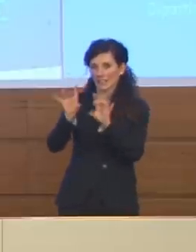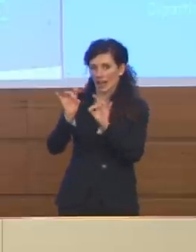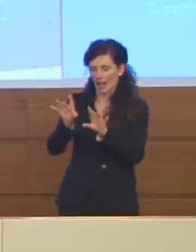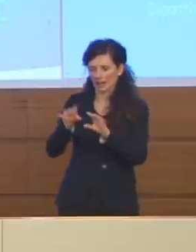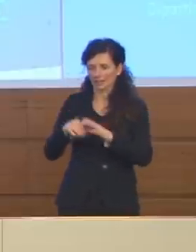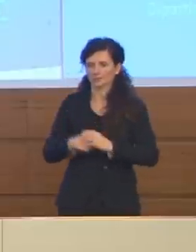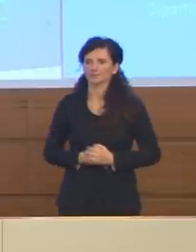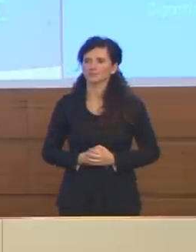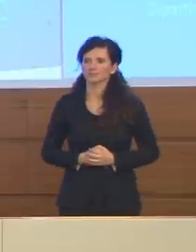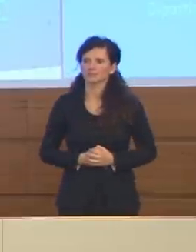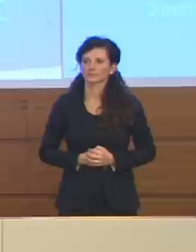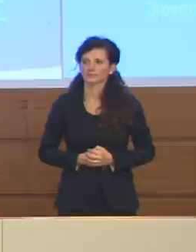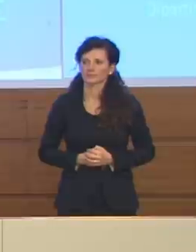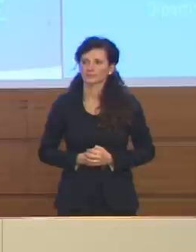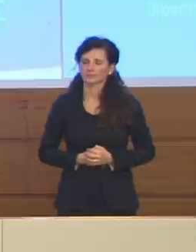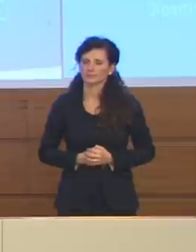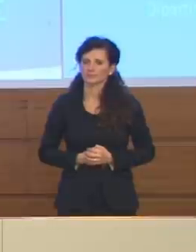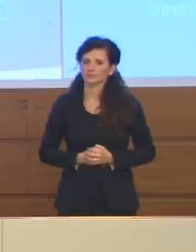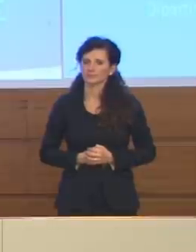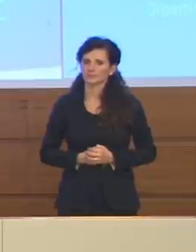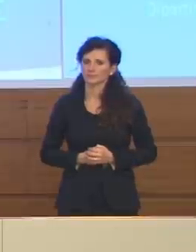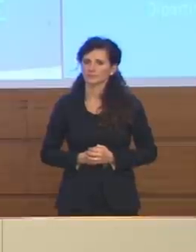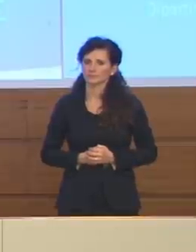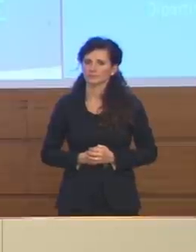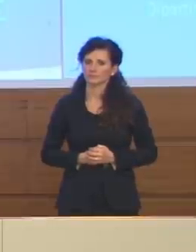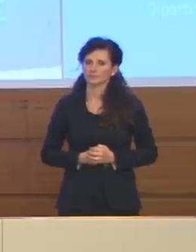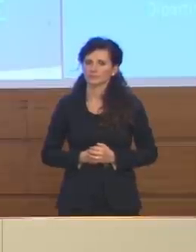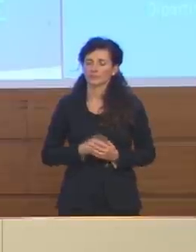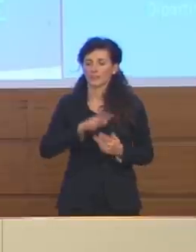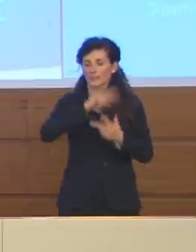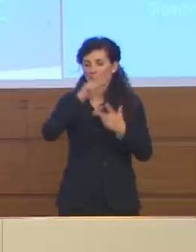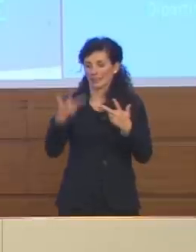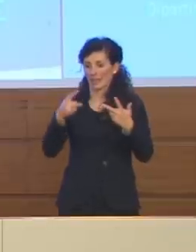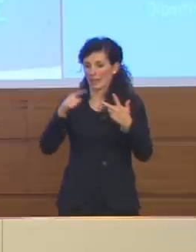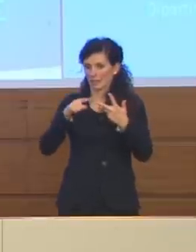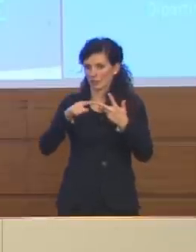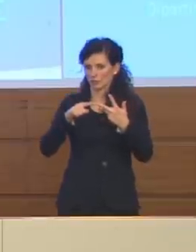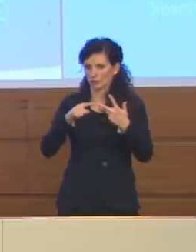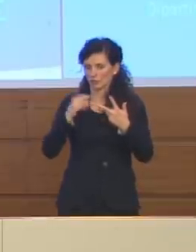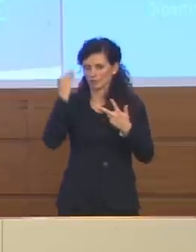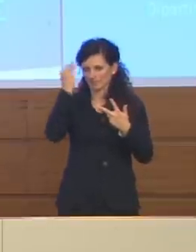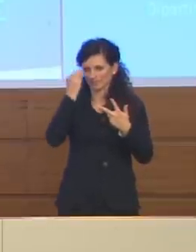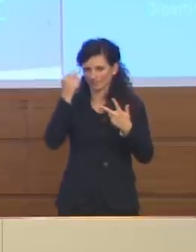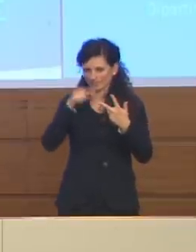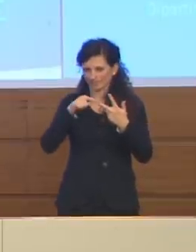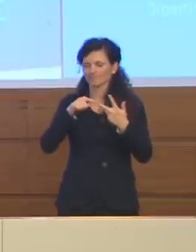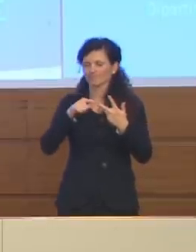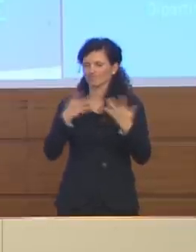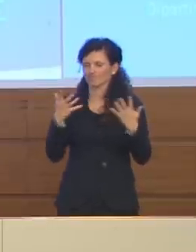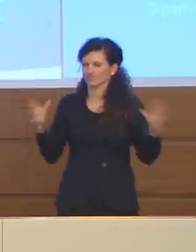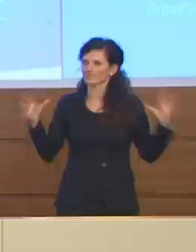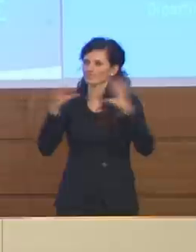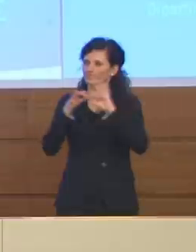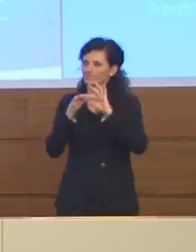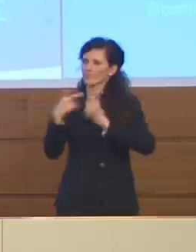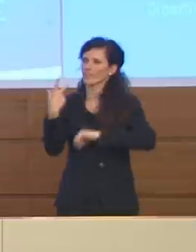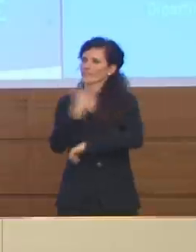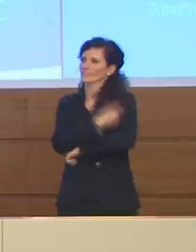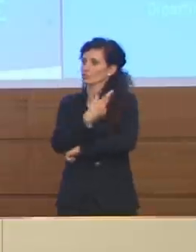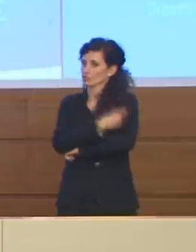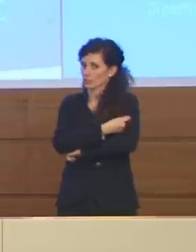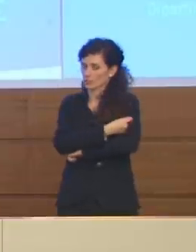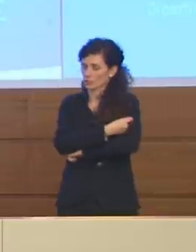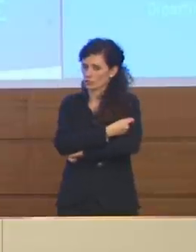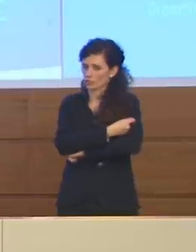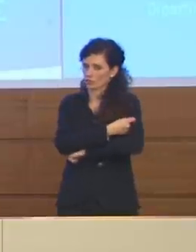considerazione che ritorna si lega un po anche a quello che ho detto a proposito dei vaccini e che